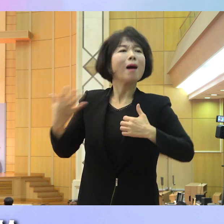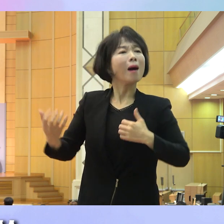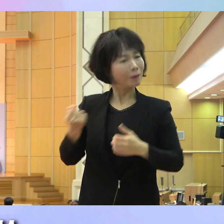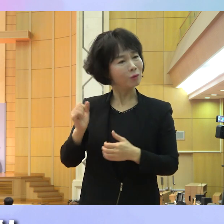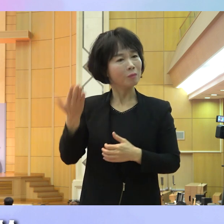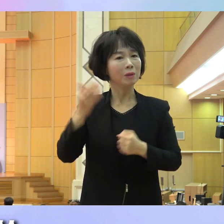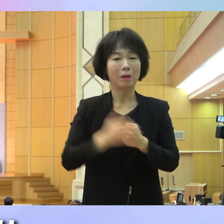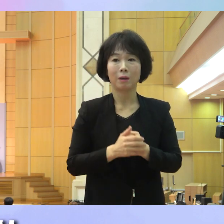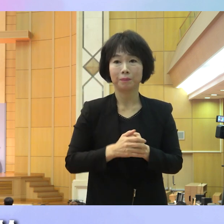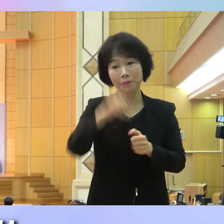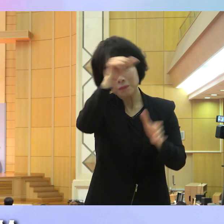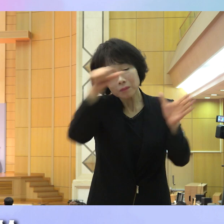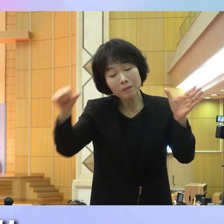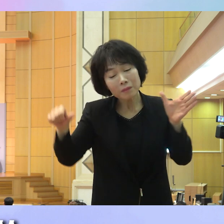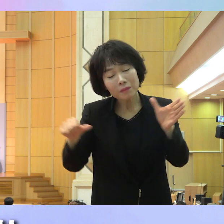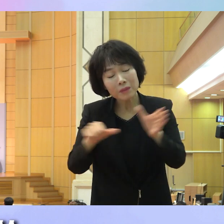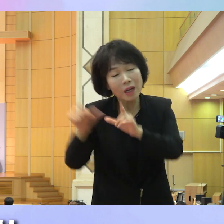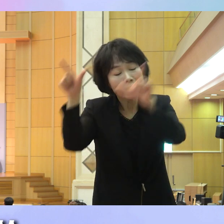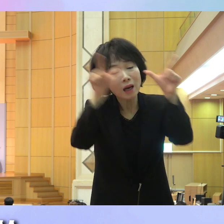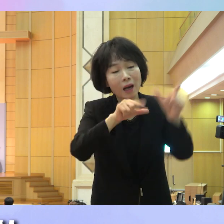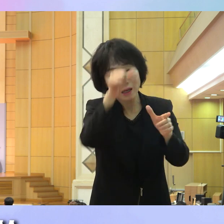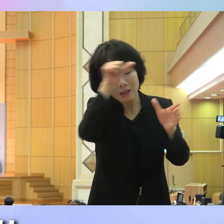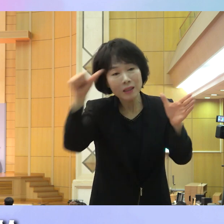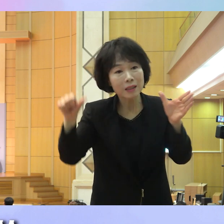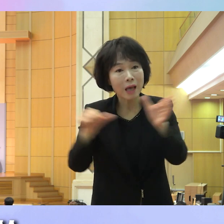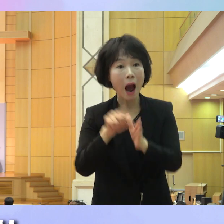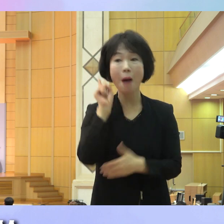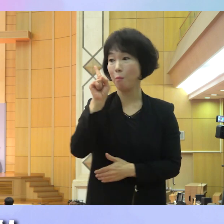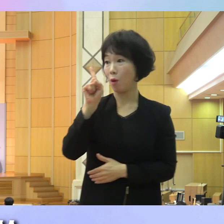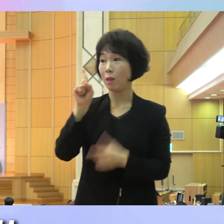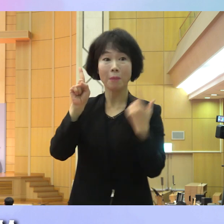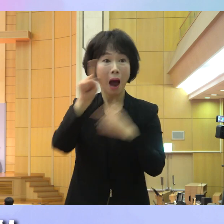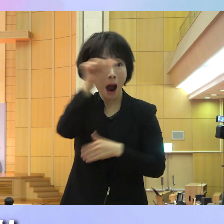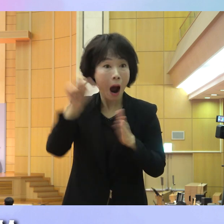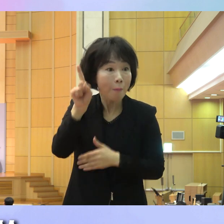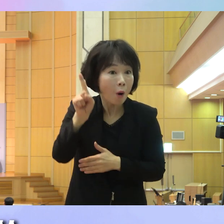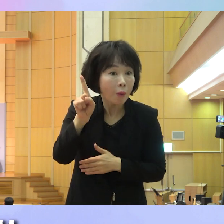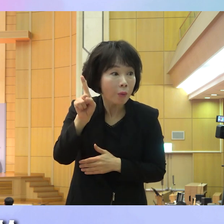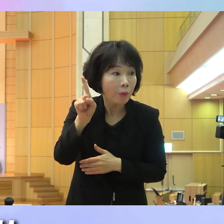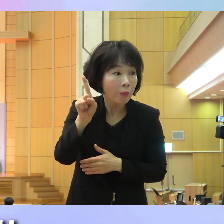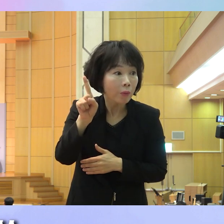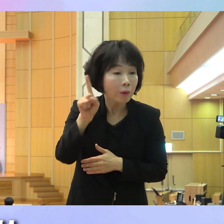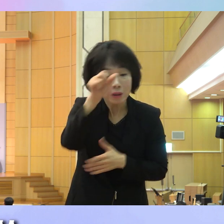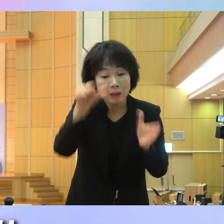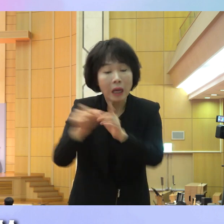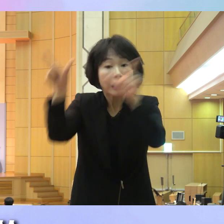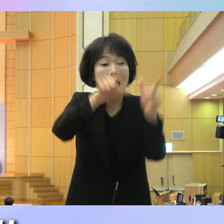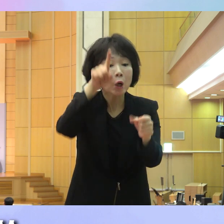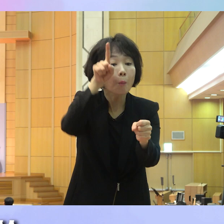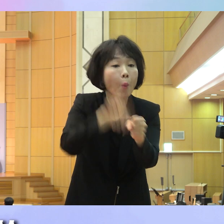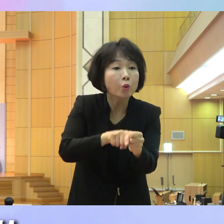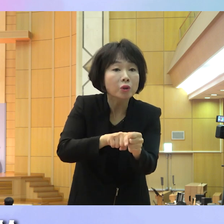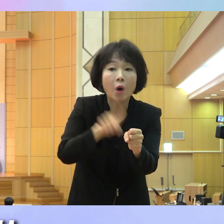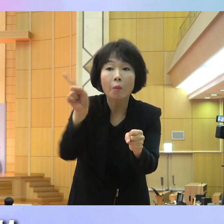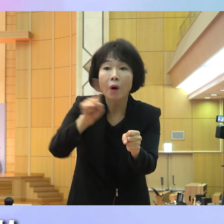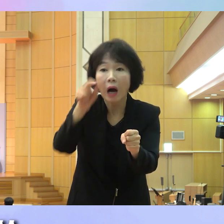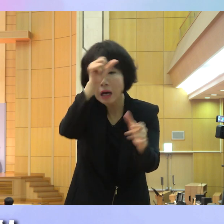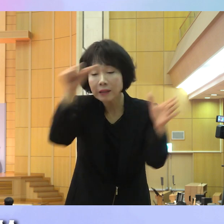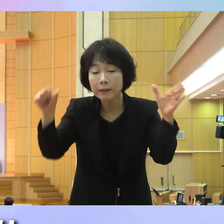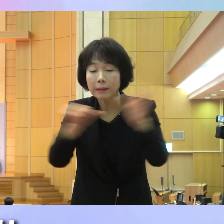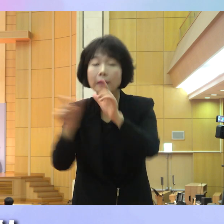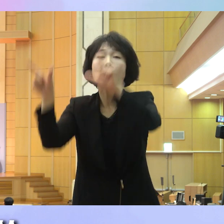근데 인생이라고 하는 이 한평생은 인생을 위해 사는 게 아니라 영생을 이루기 위해서 인생이라고